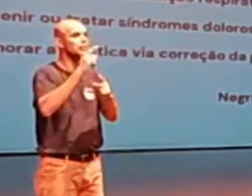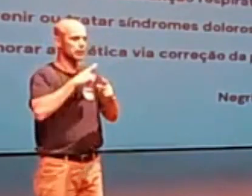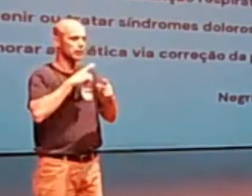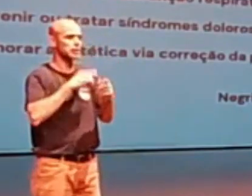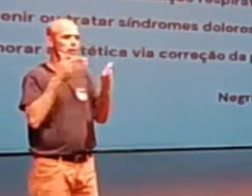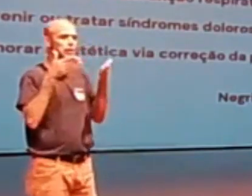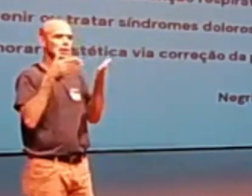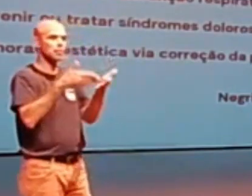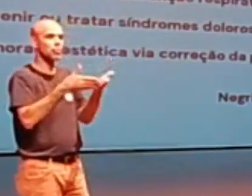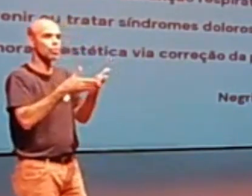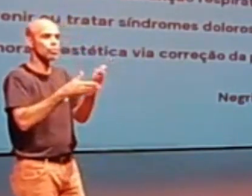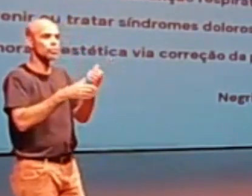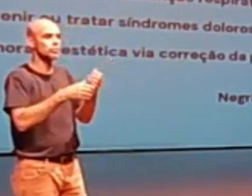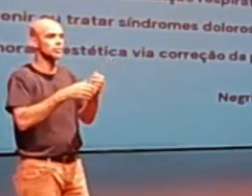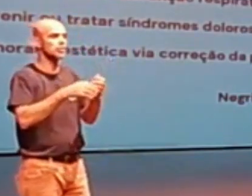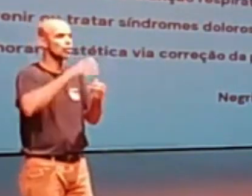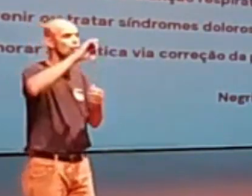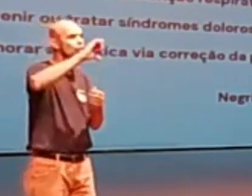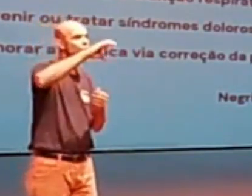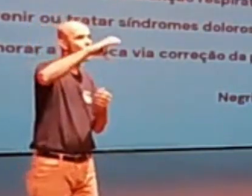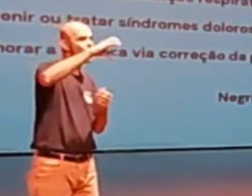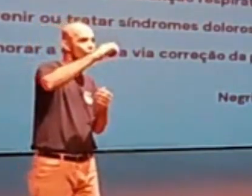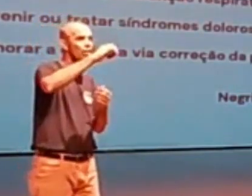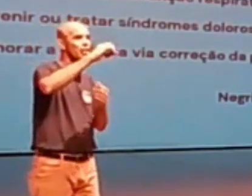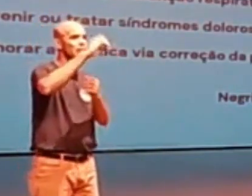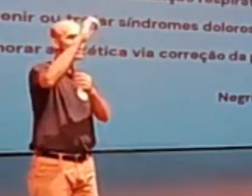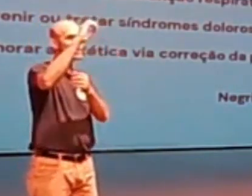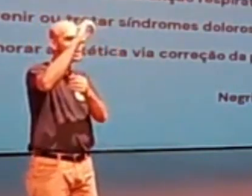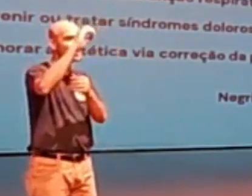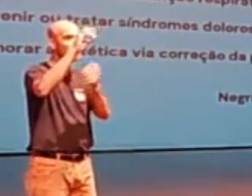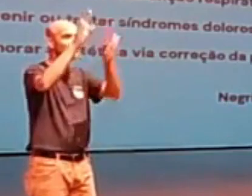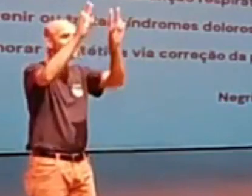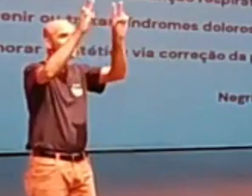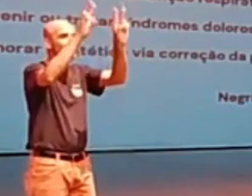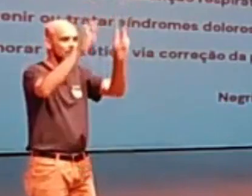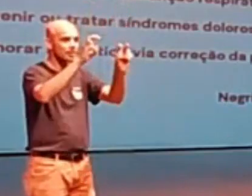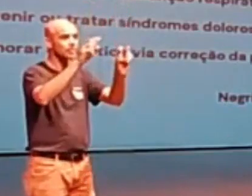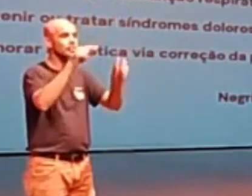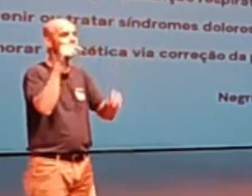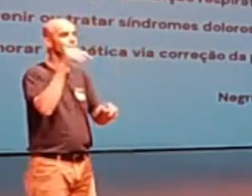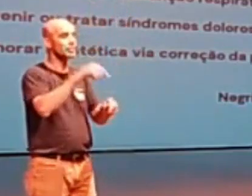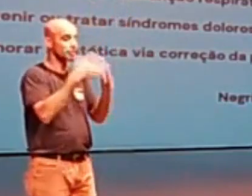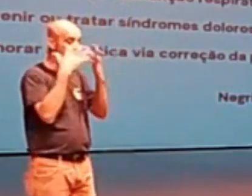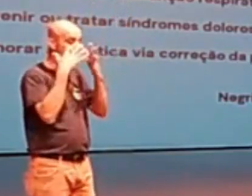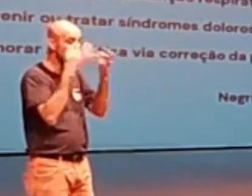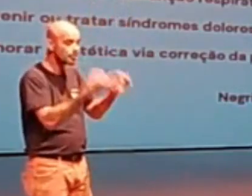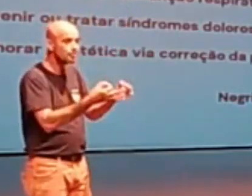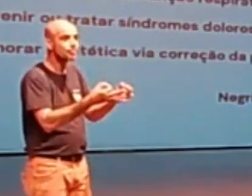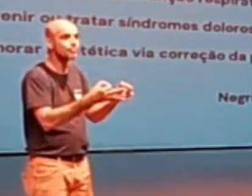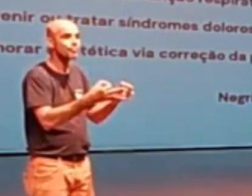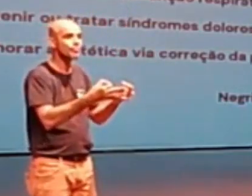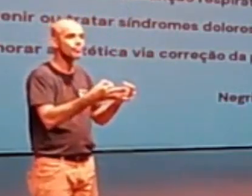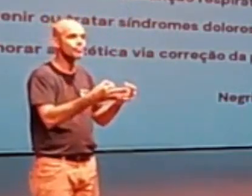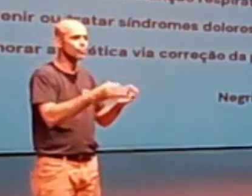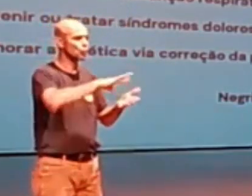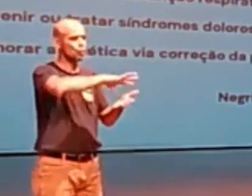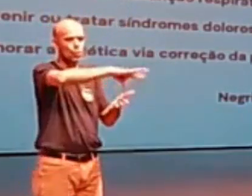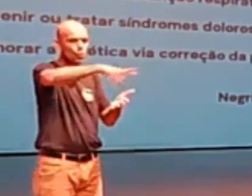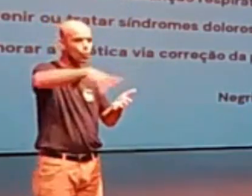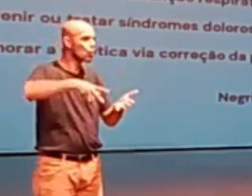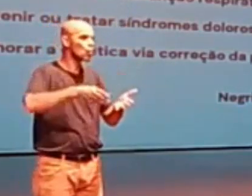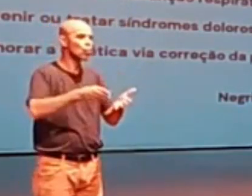sobre isso. Lá para 90 graus você vai ter uma questão que vai chamar mais atenção. No resto todo, se você